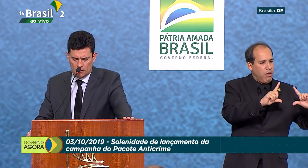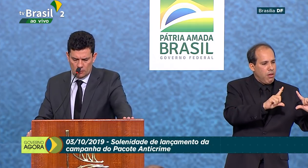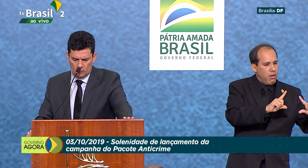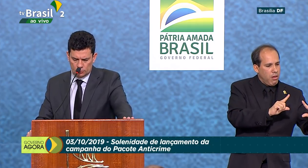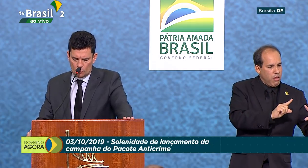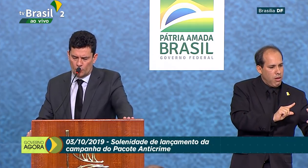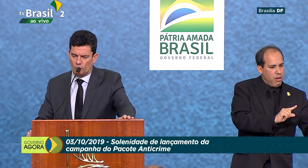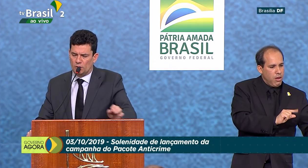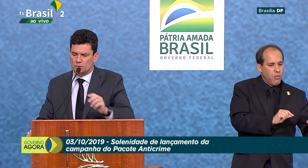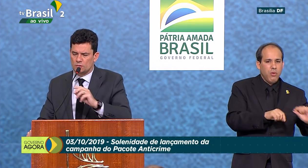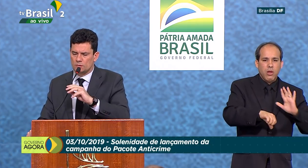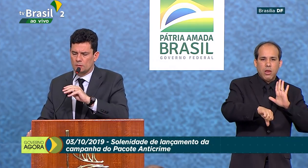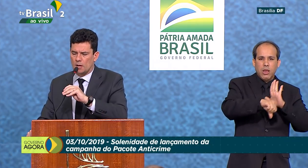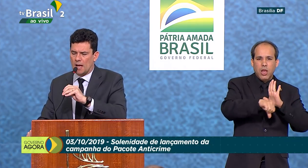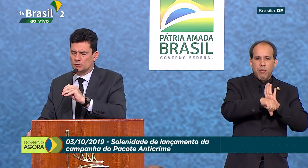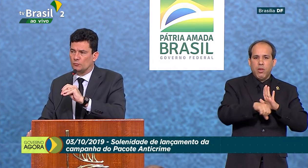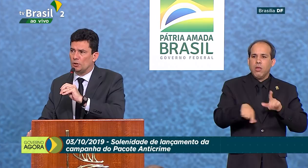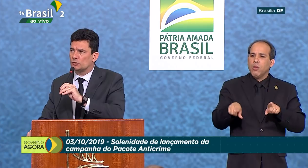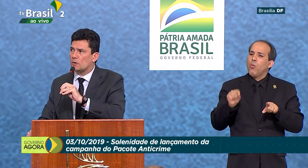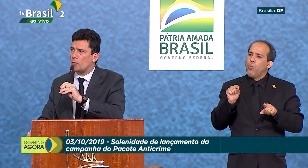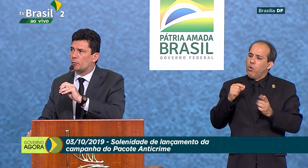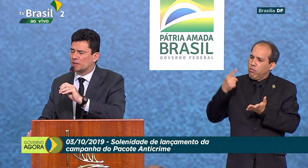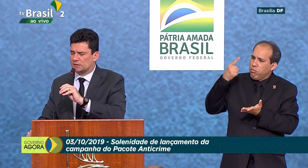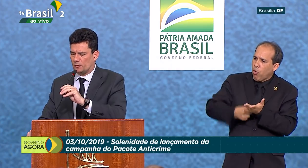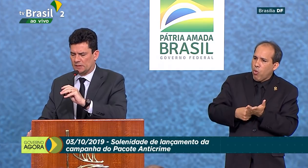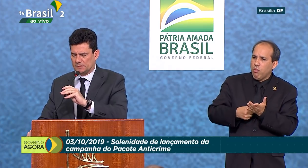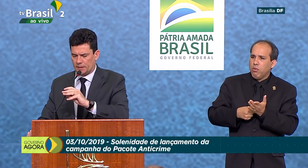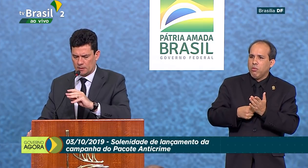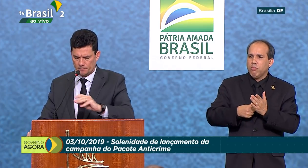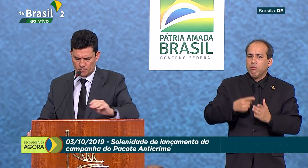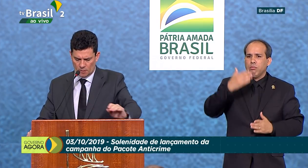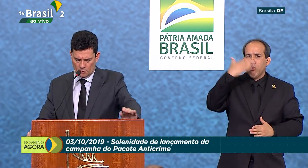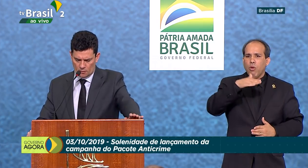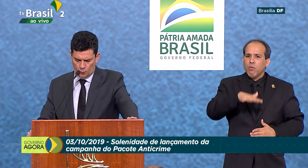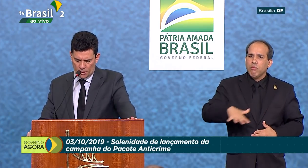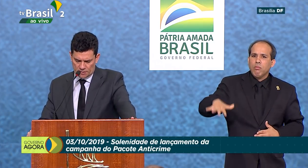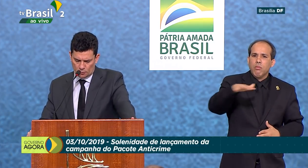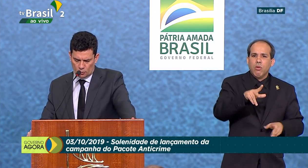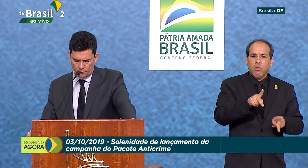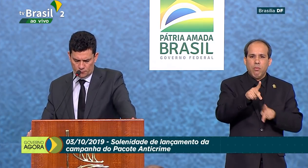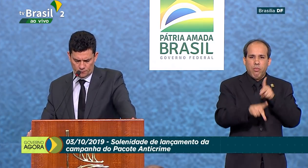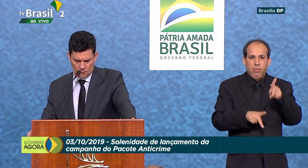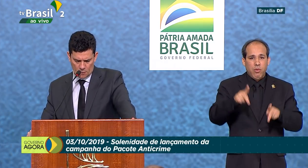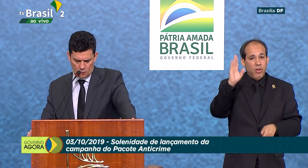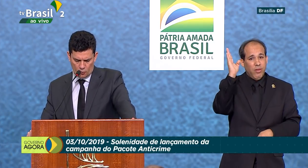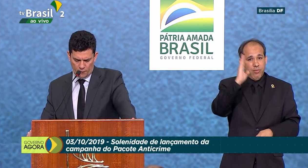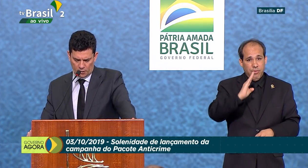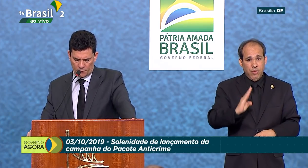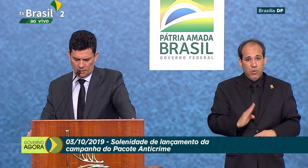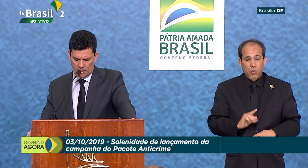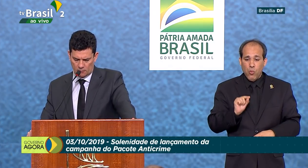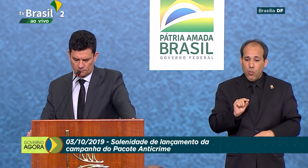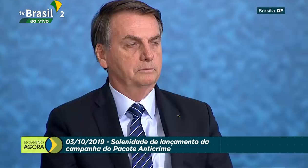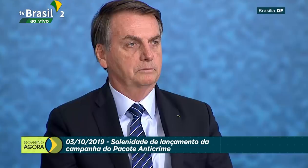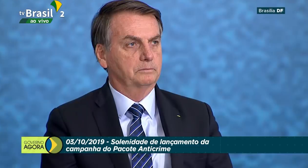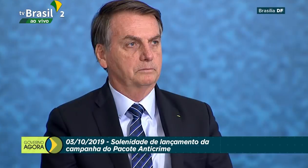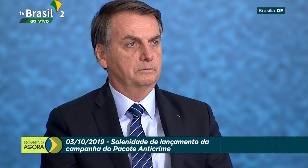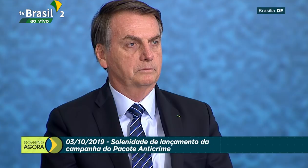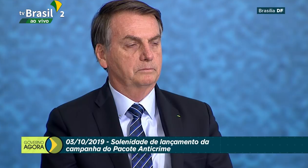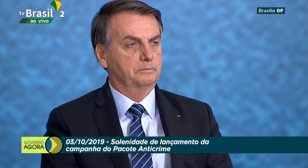assim os compromissos assumidos com a população brasileira por esse novo governo